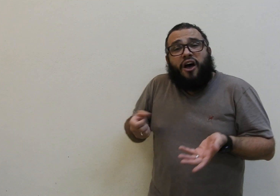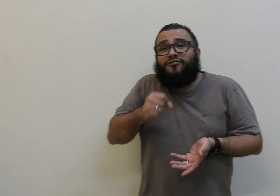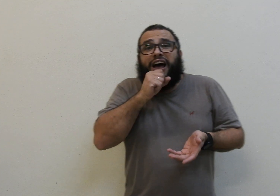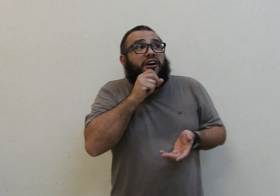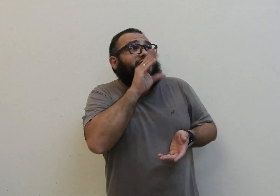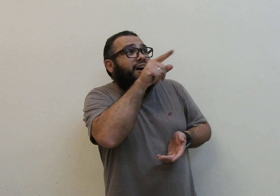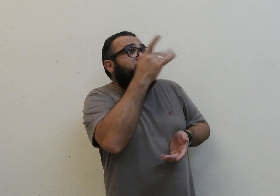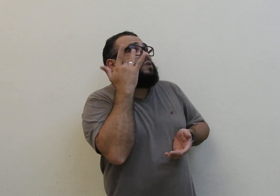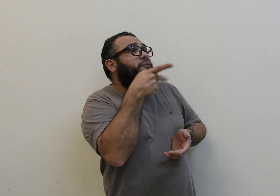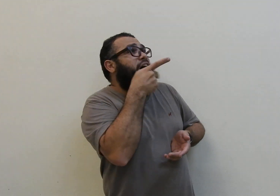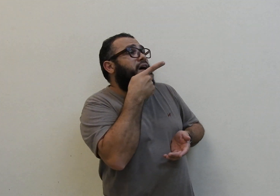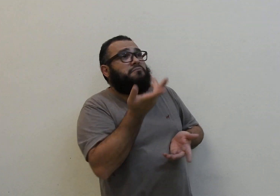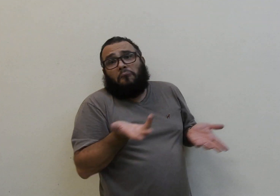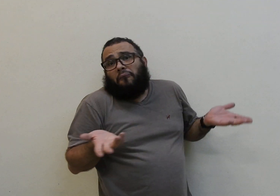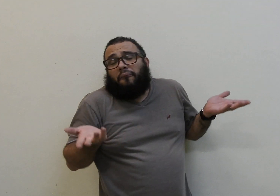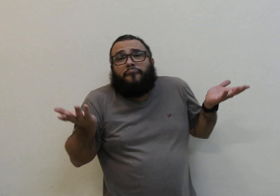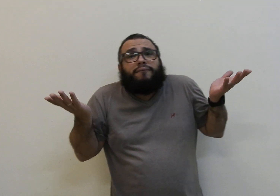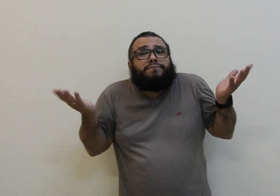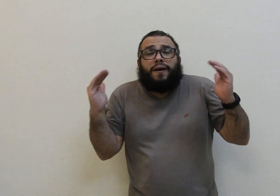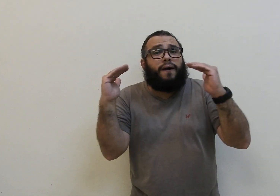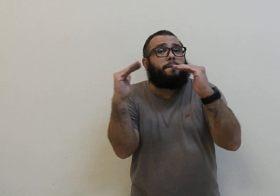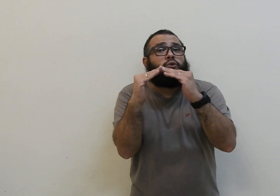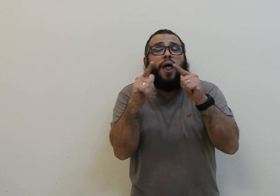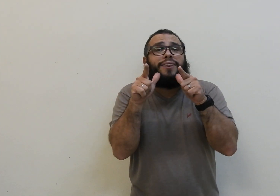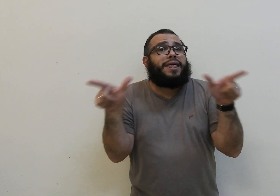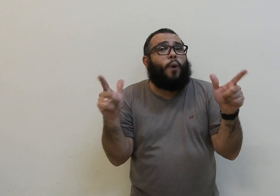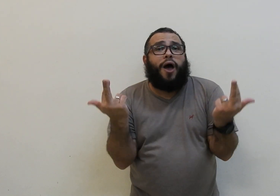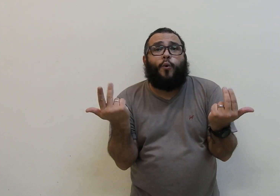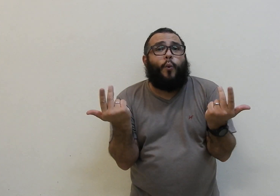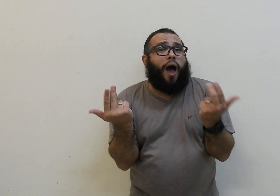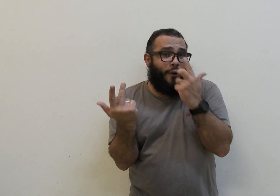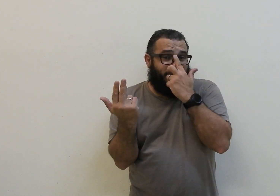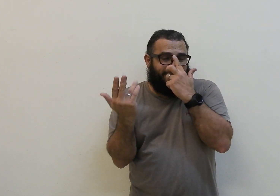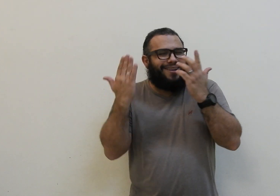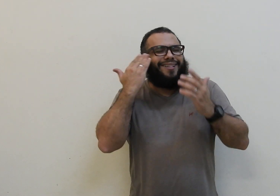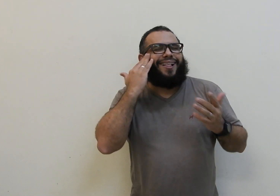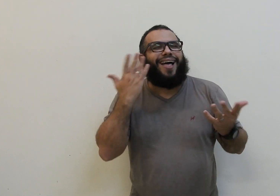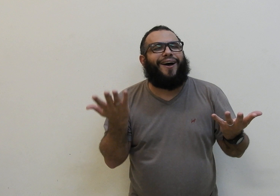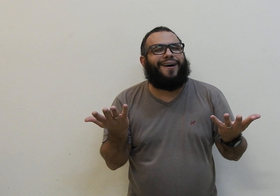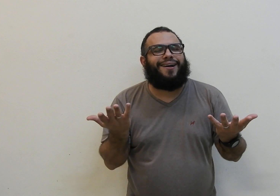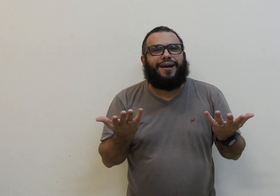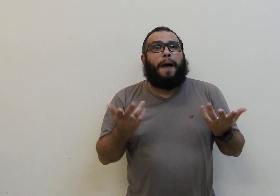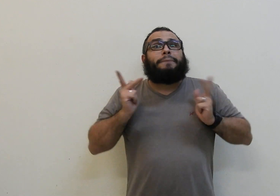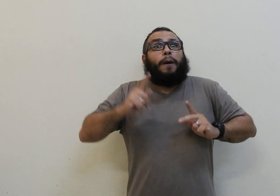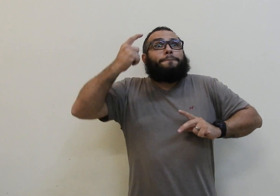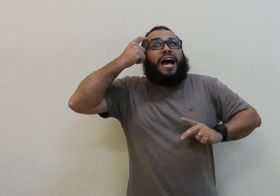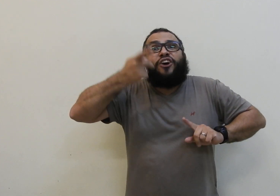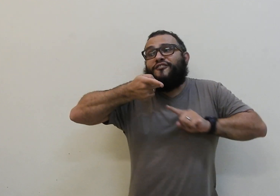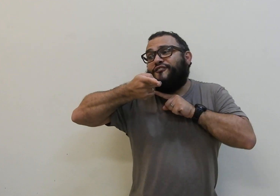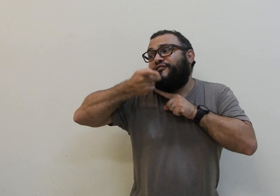fala em língua de sinais. Da mesma forma que a senhora não sabia falar em língua de sinais, mas falava de forma oral.